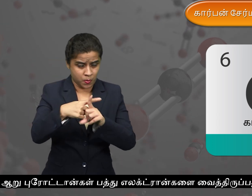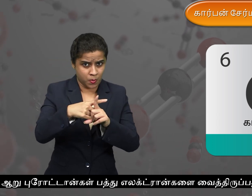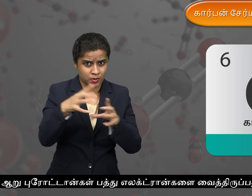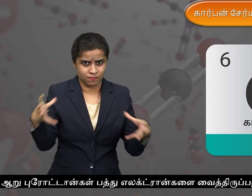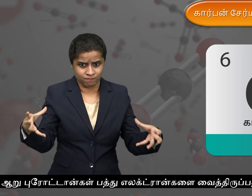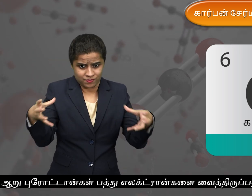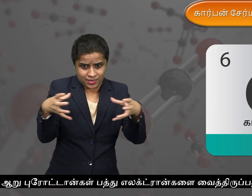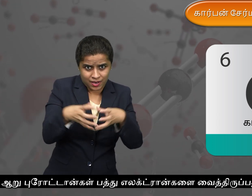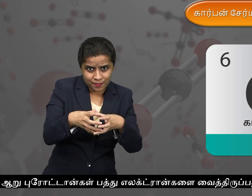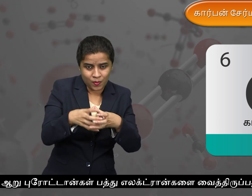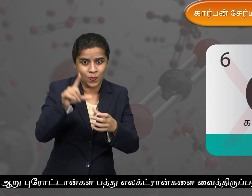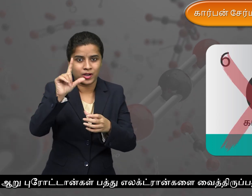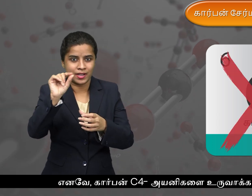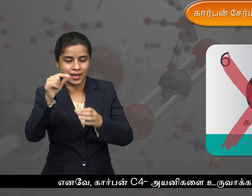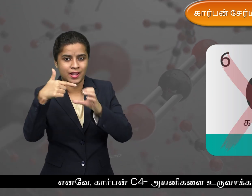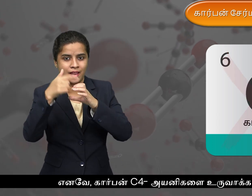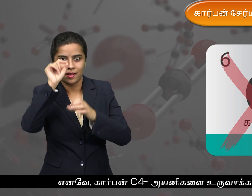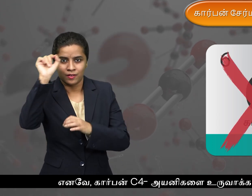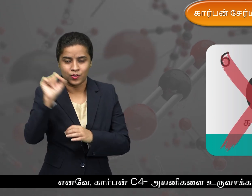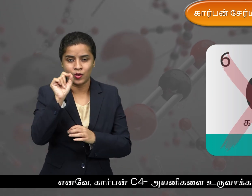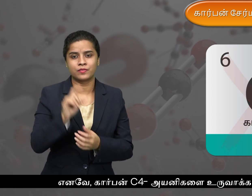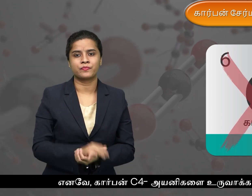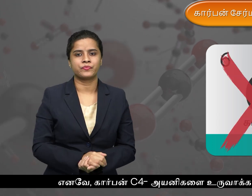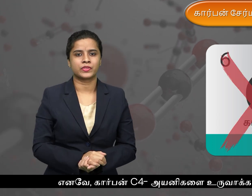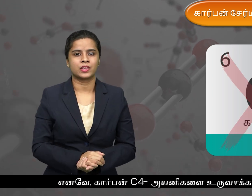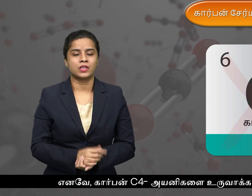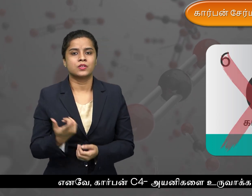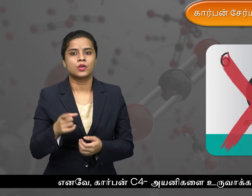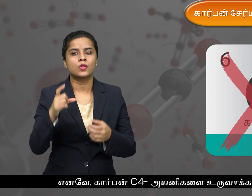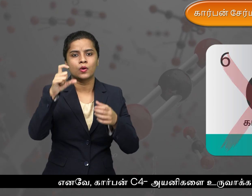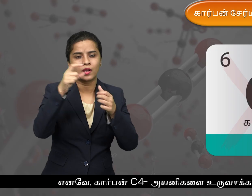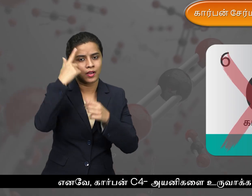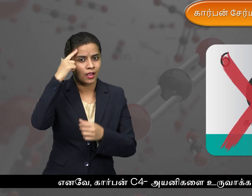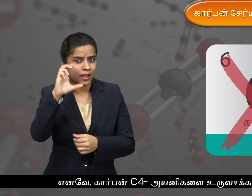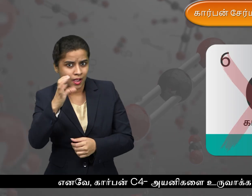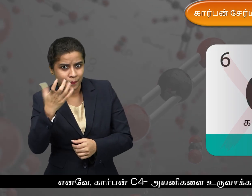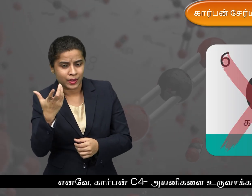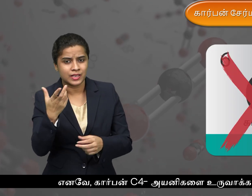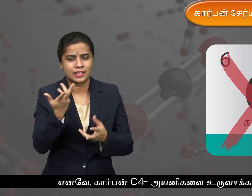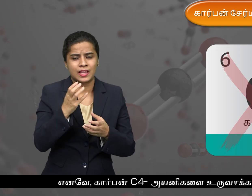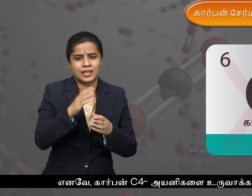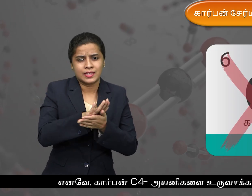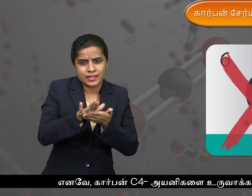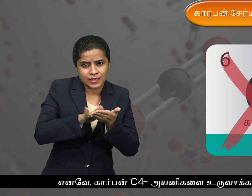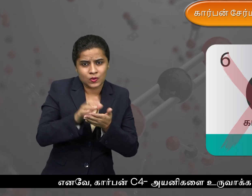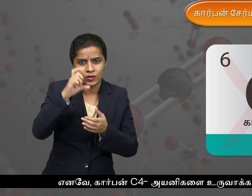இருக்கும். எனவே கார்பன் C4 அயனிகளை உருவாக்க முடியாது.